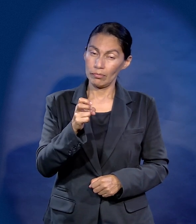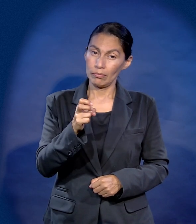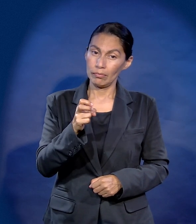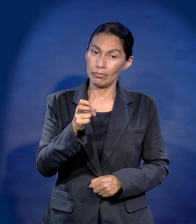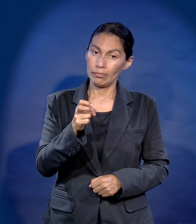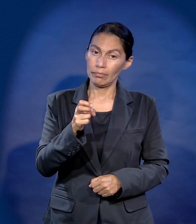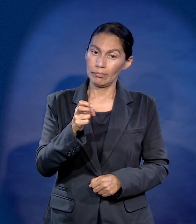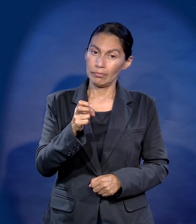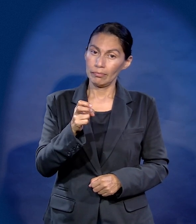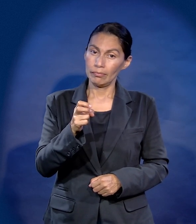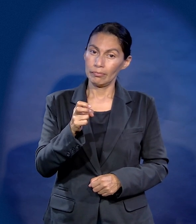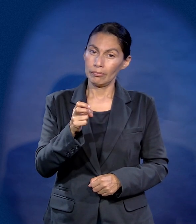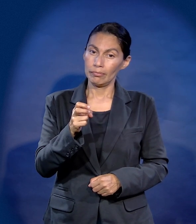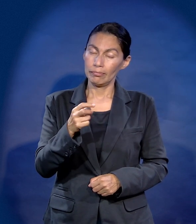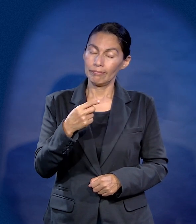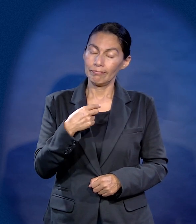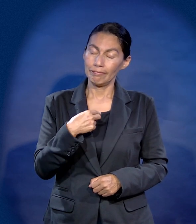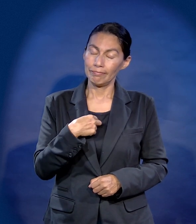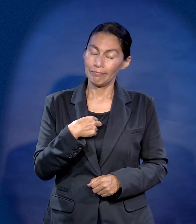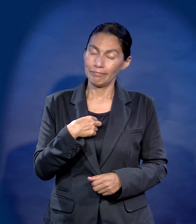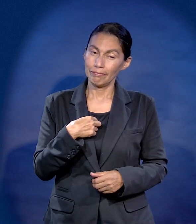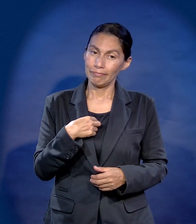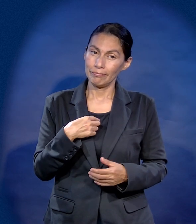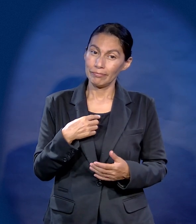Y para eso me tiene que nacer.